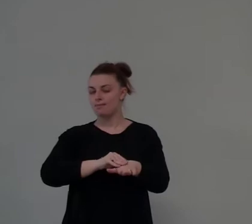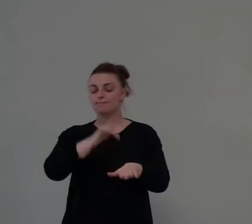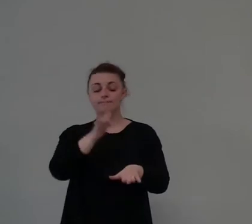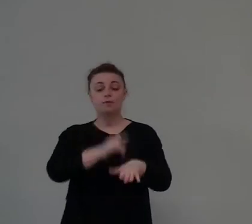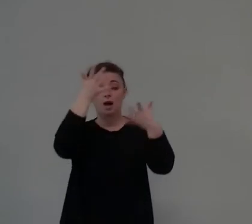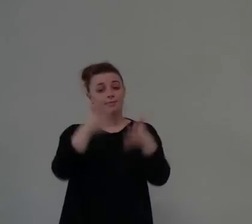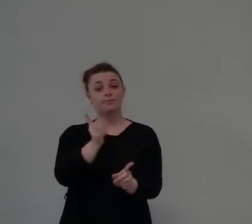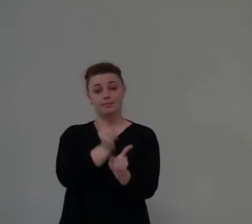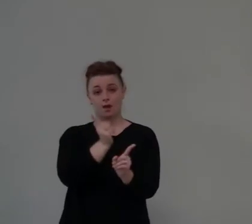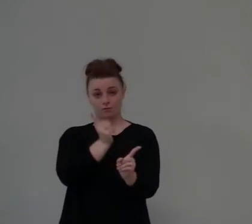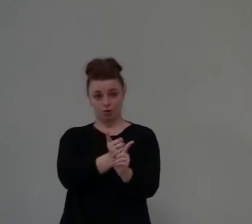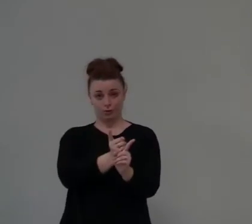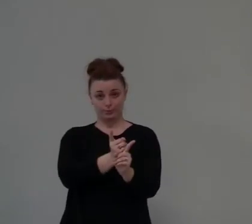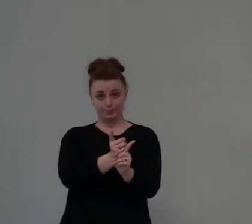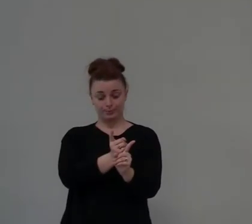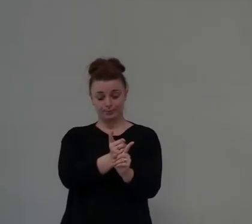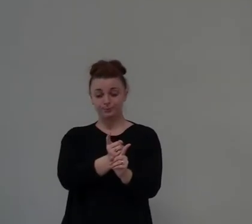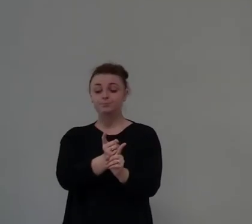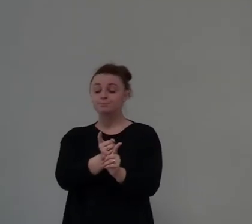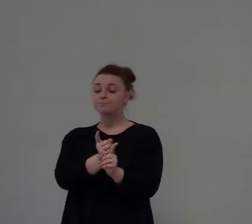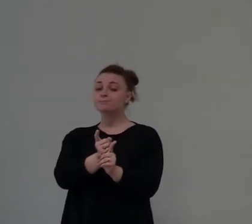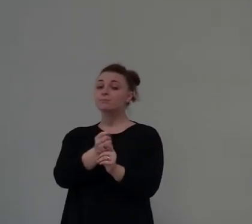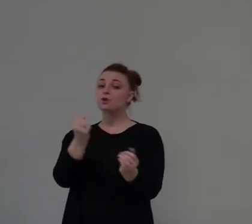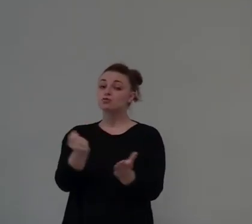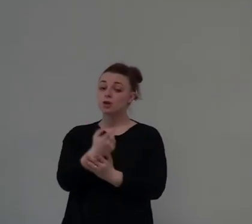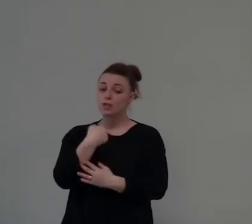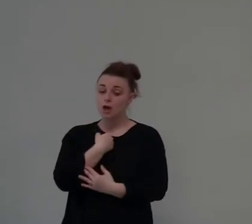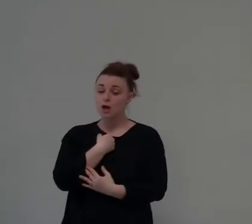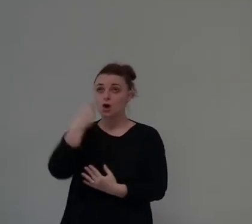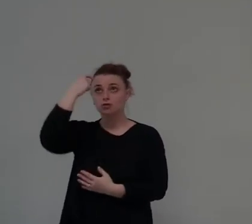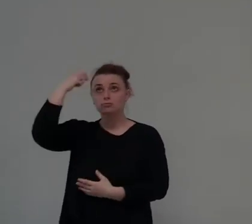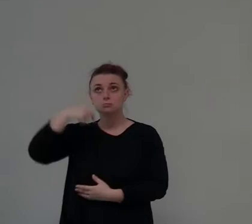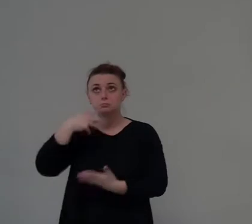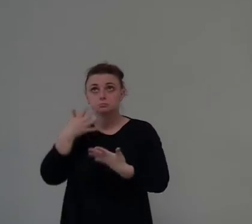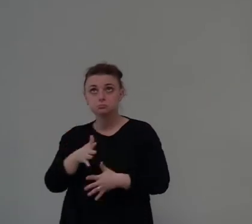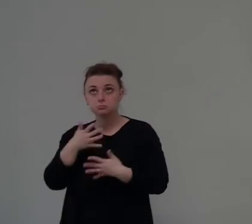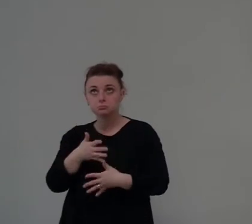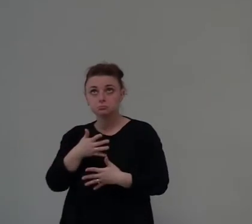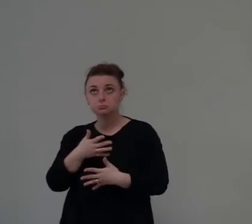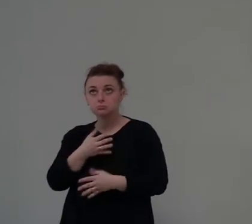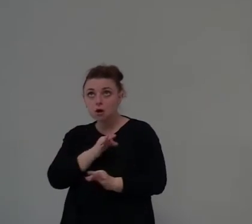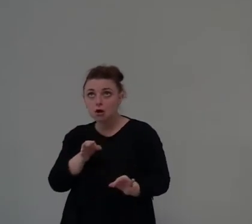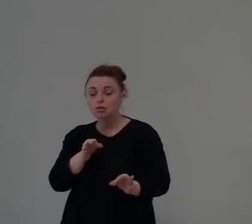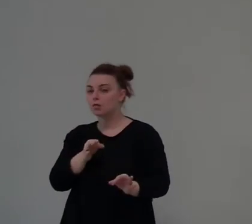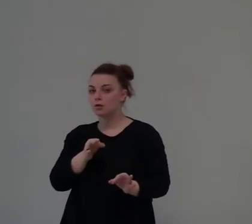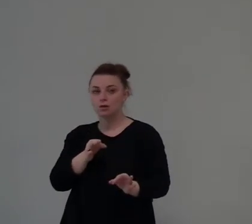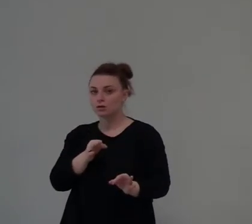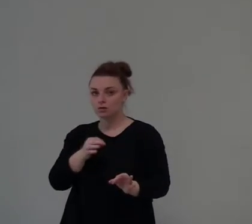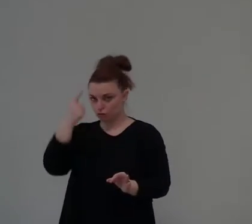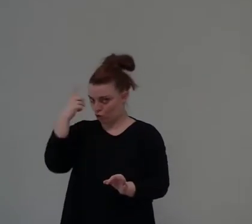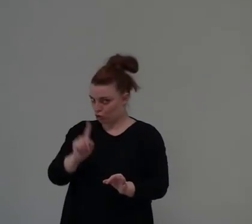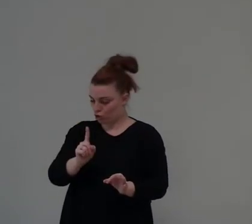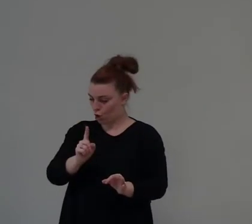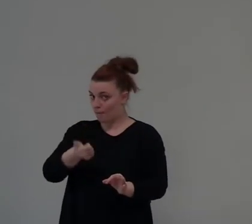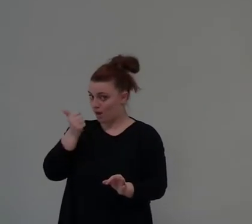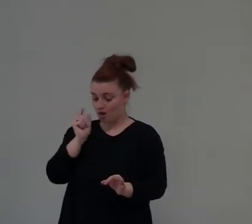partita, io non saprò se sono capace di placcare qualche cosa. Gesù ha dovuto sperimentare prima di agire